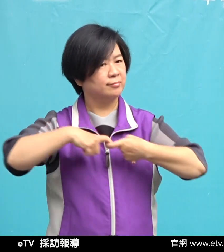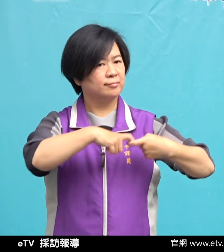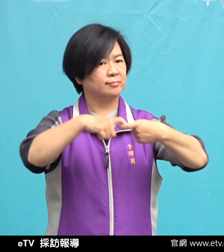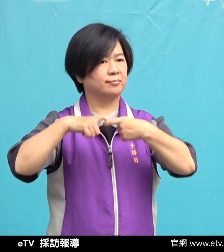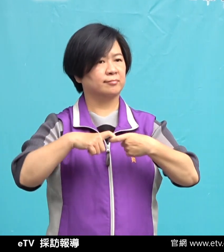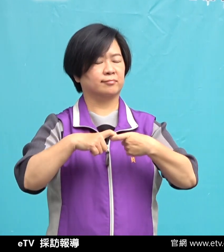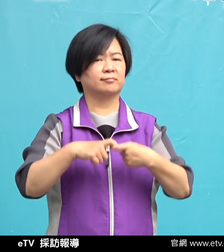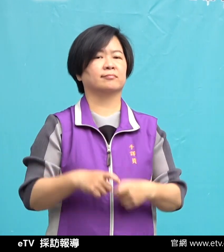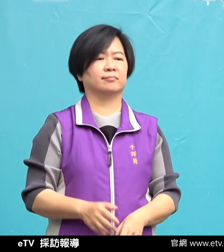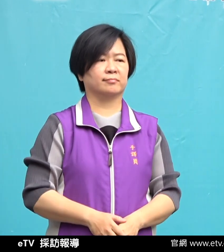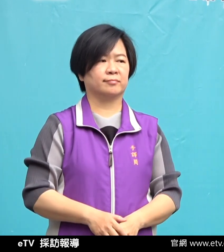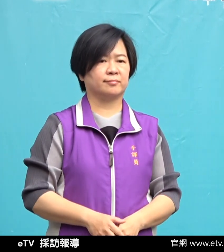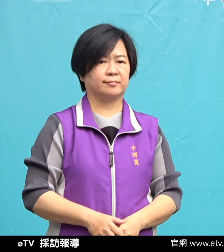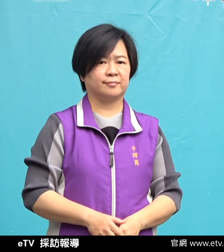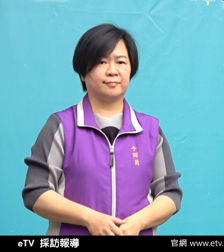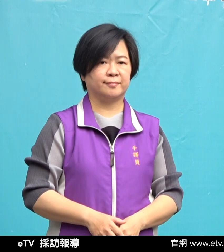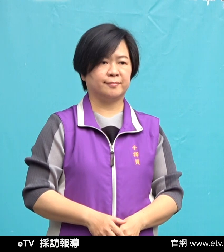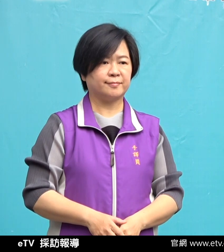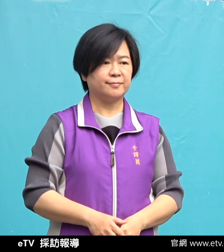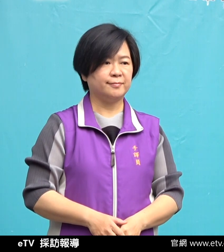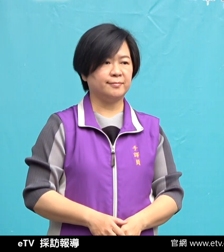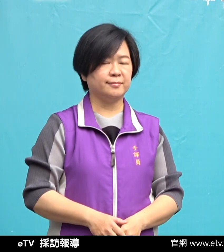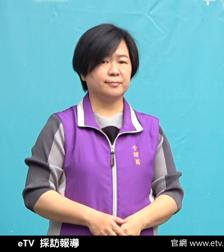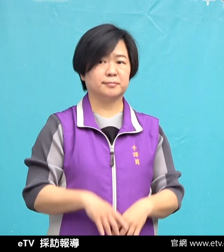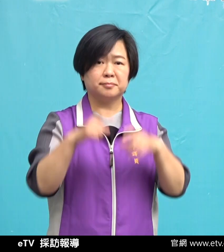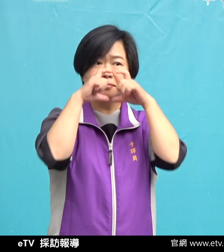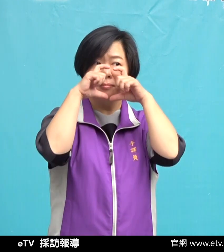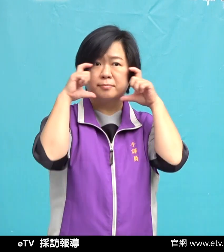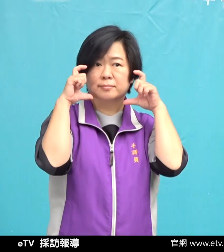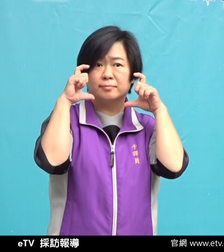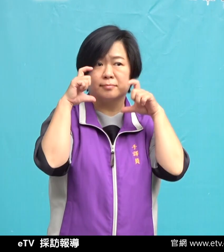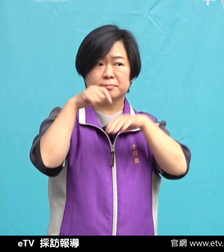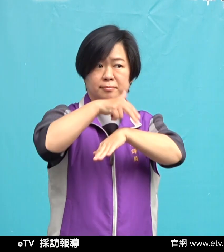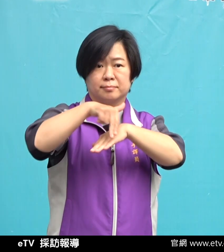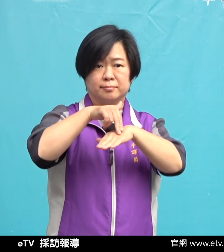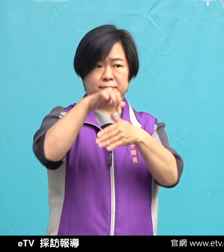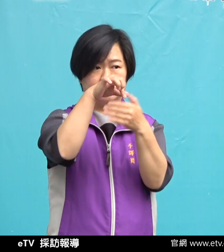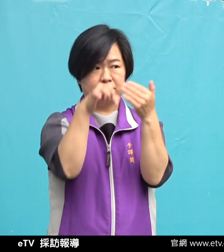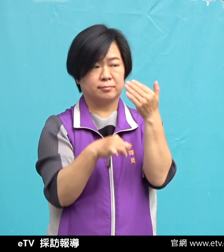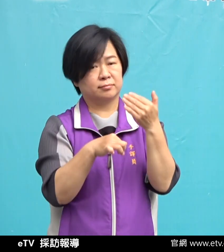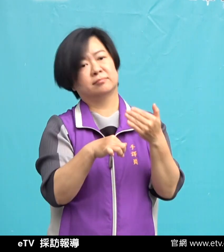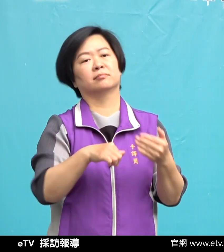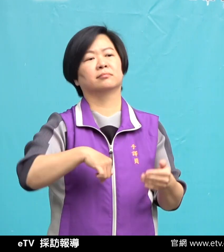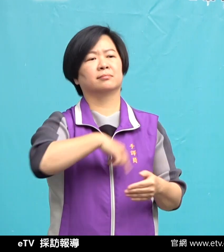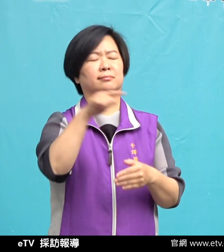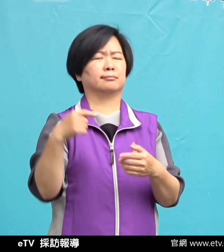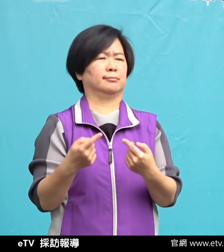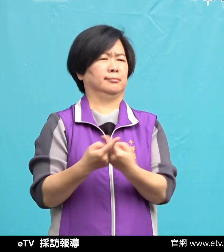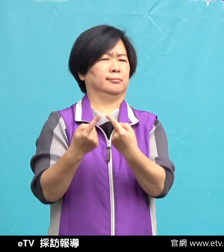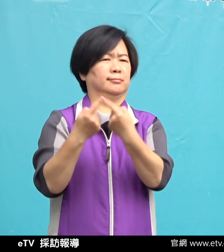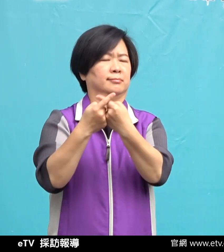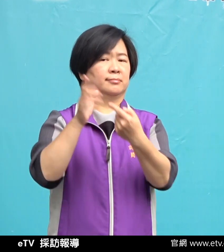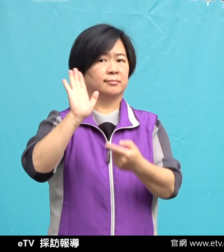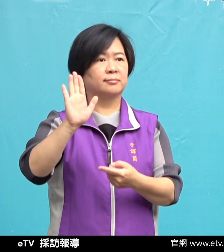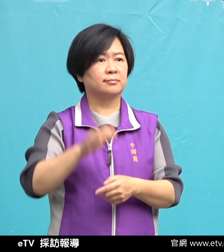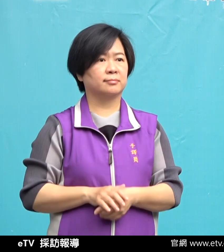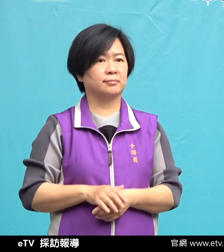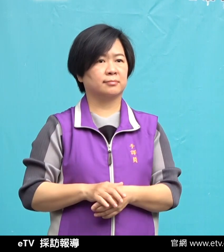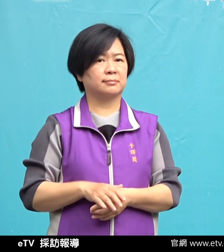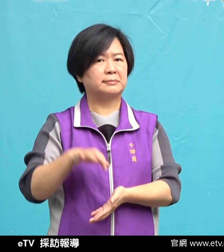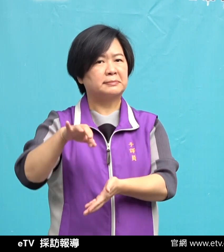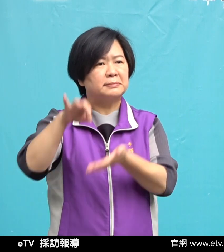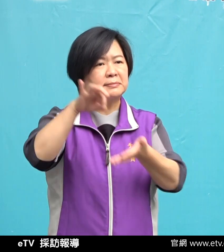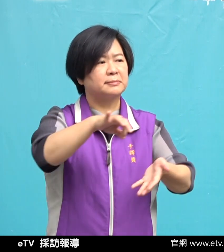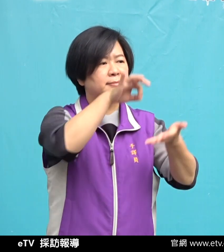线守好。那在口罩这个政策里面，当然大家争议很多，每一种建议都